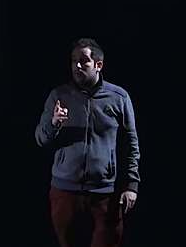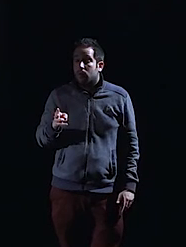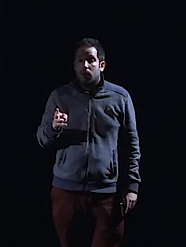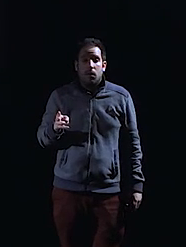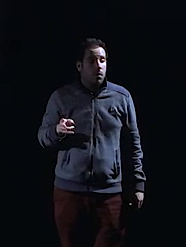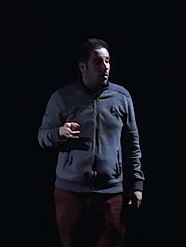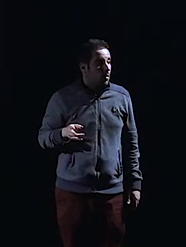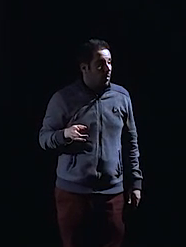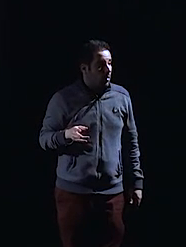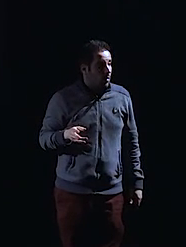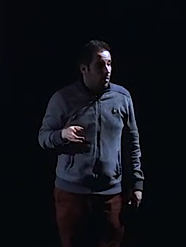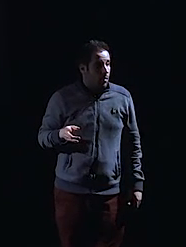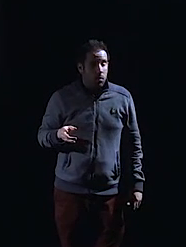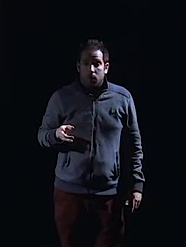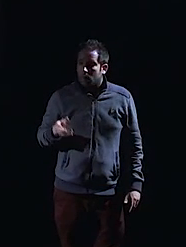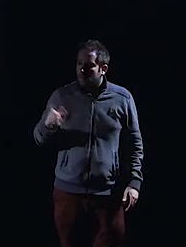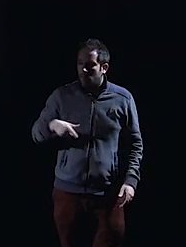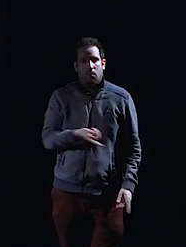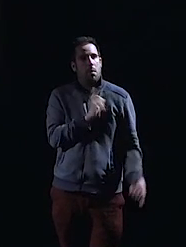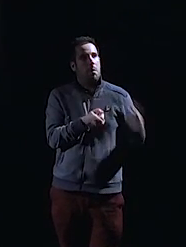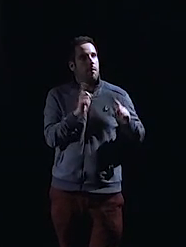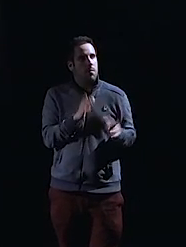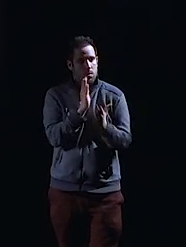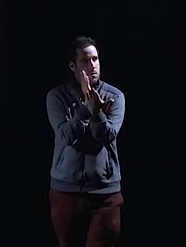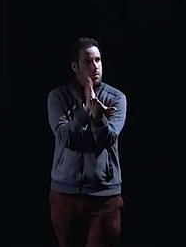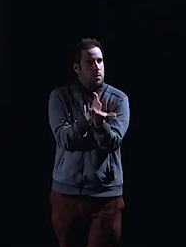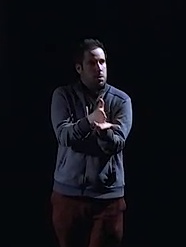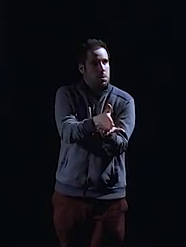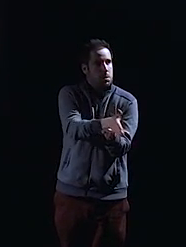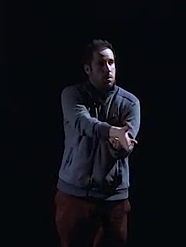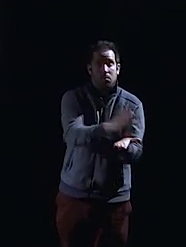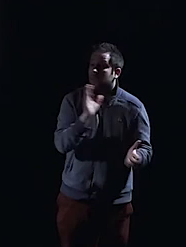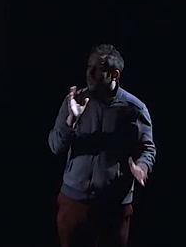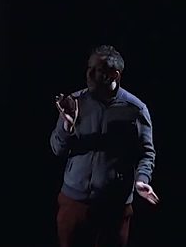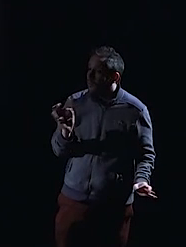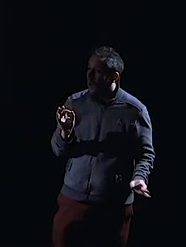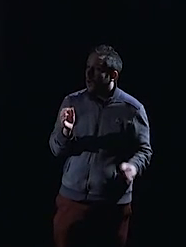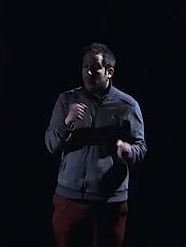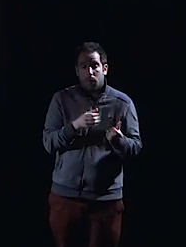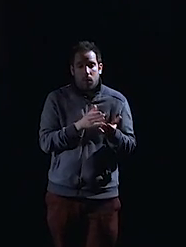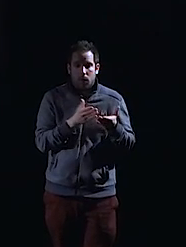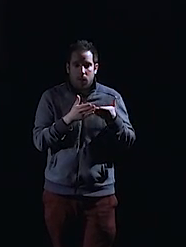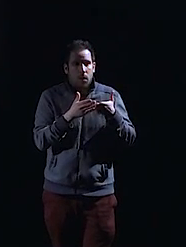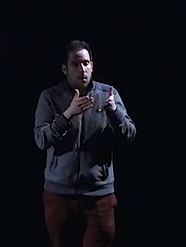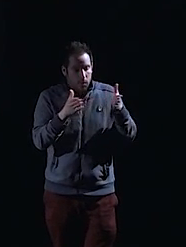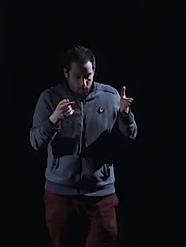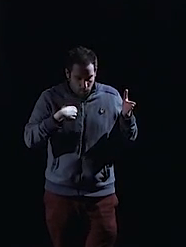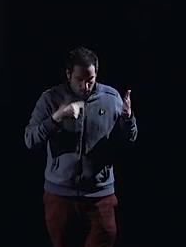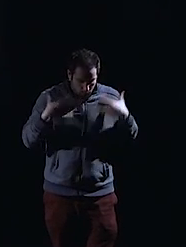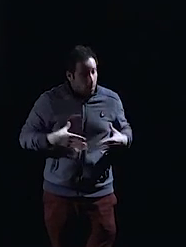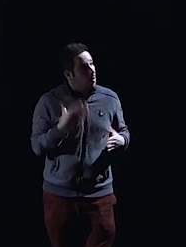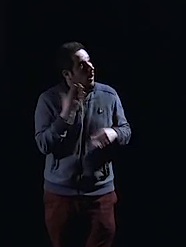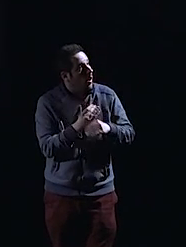casquette pour marcher droit. Au lieu, justement, qu'il y ait toujours une ouverture pour apprendre à se